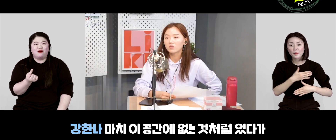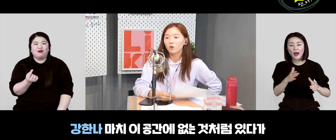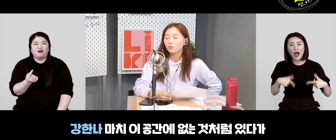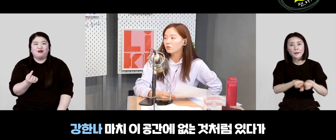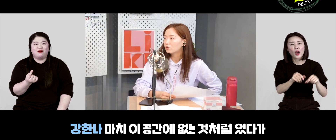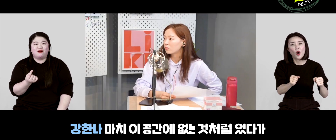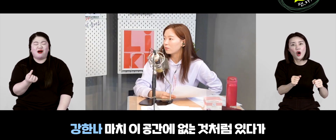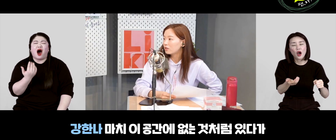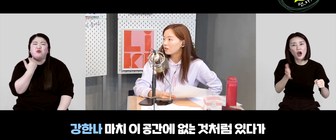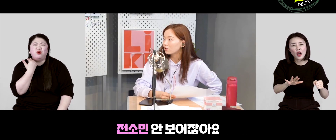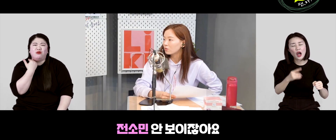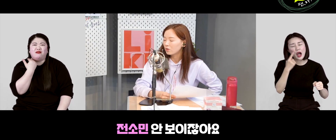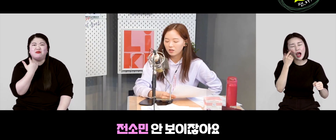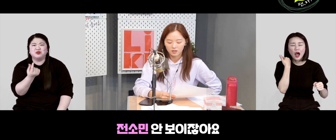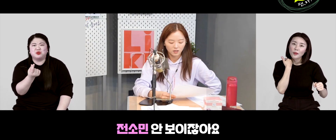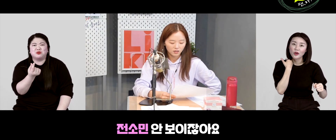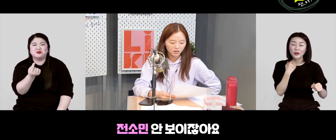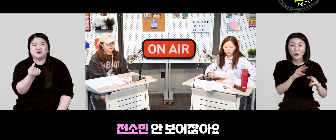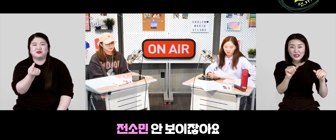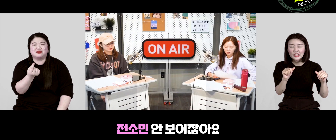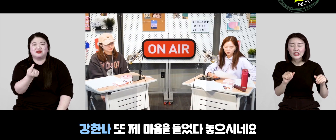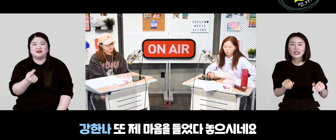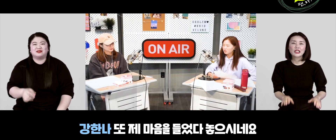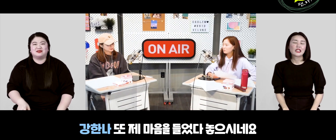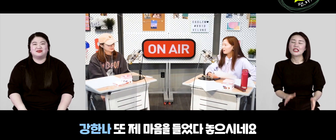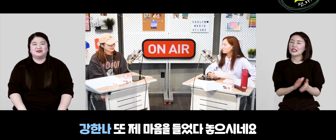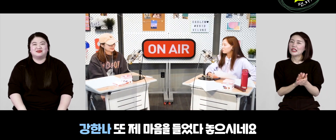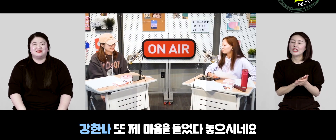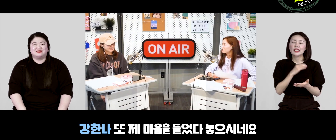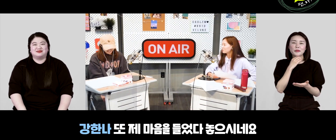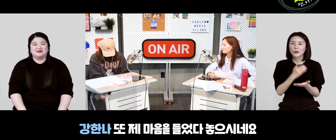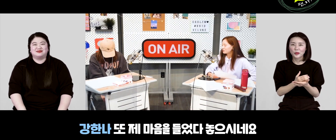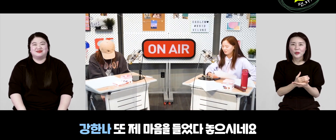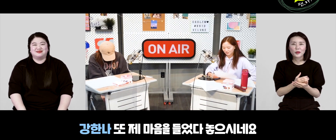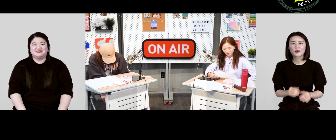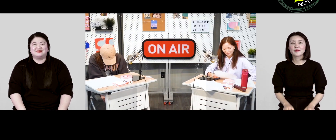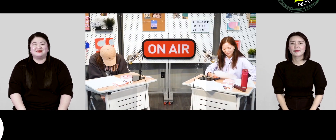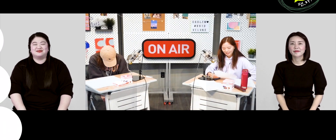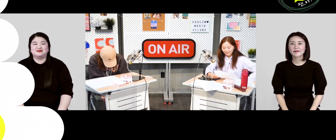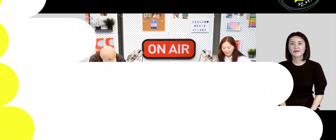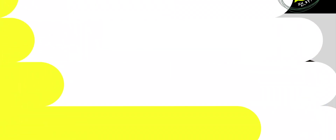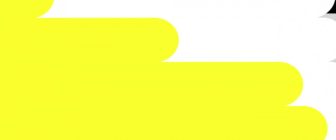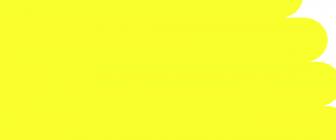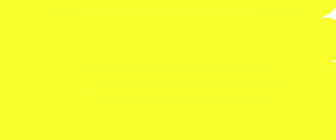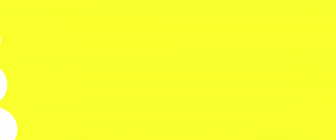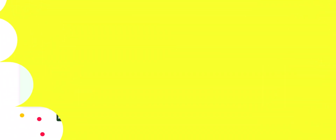마치 이 공간에 없는 것처럼 있다가도 안 보이잖아요. 또 제 마음을 또 들었다 놓으시네요.